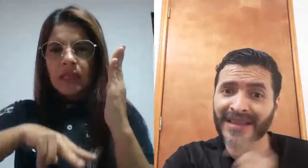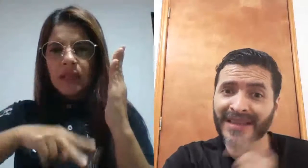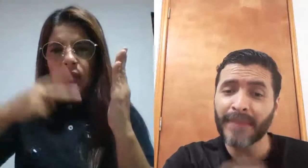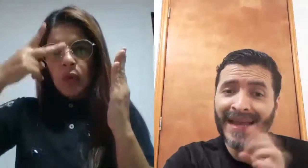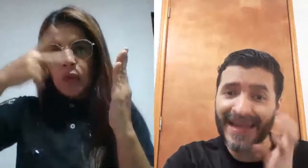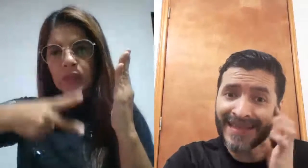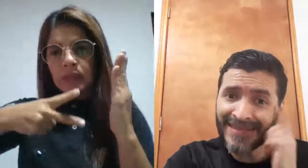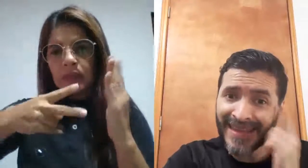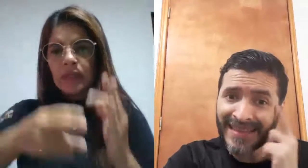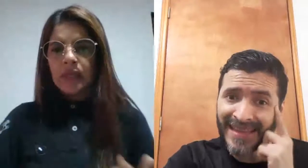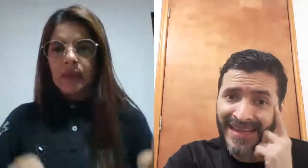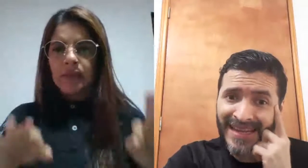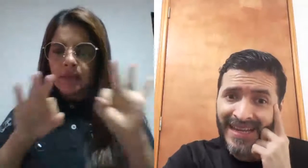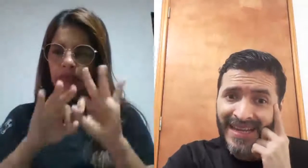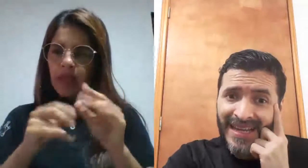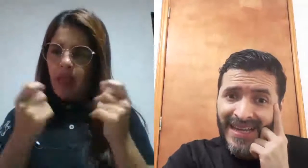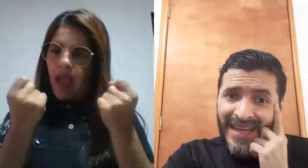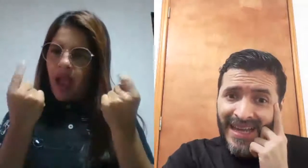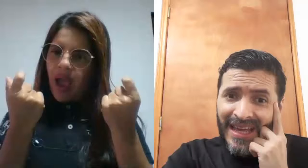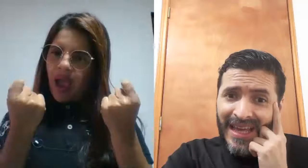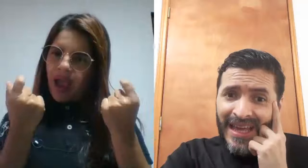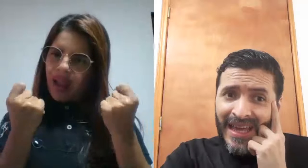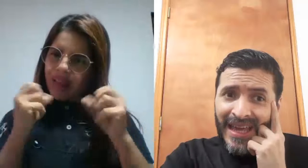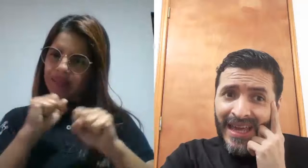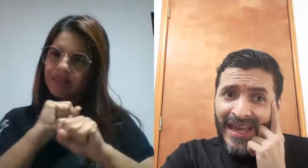que es importante para que la entiendan,